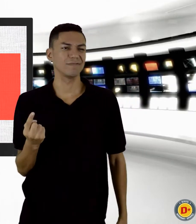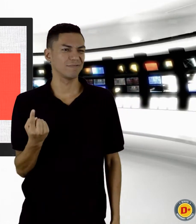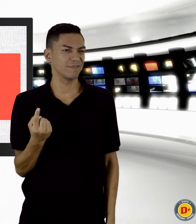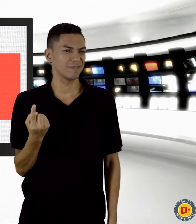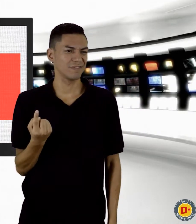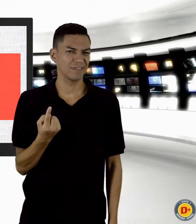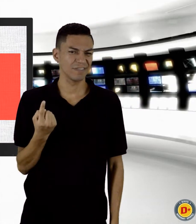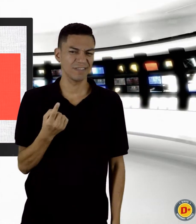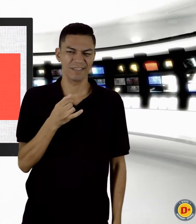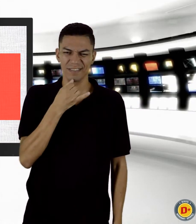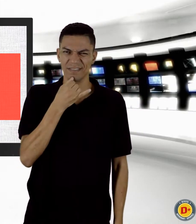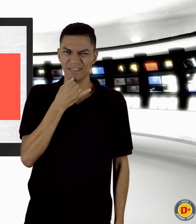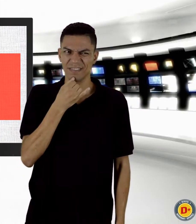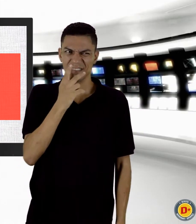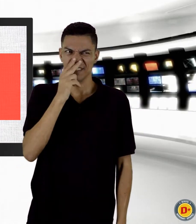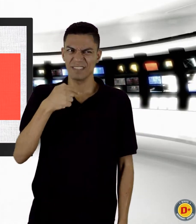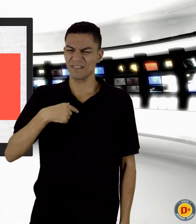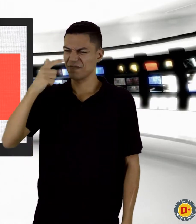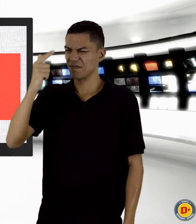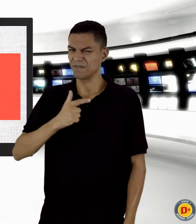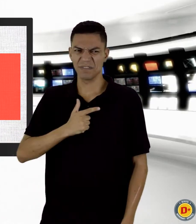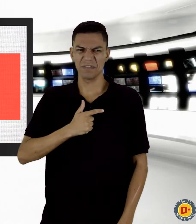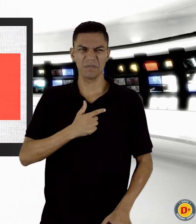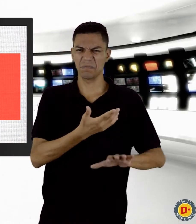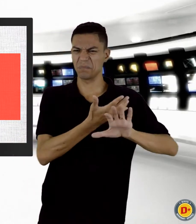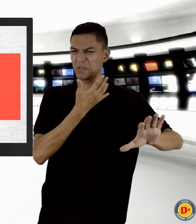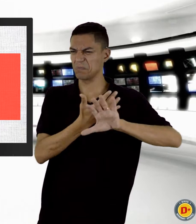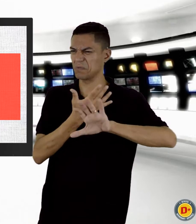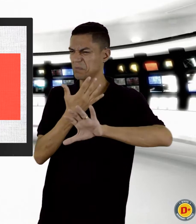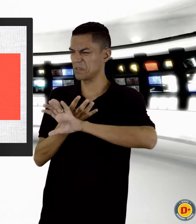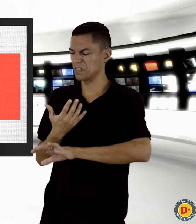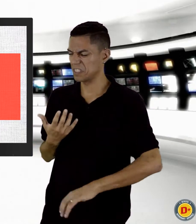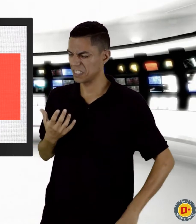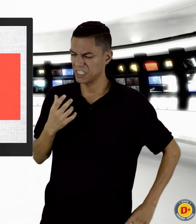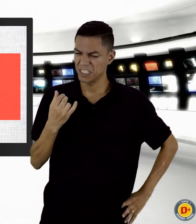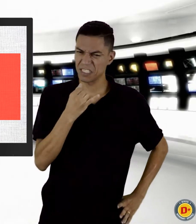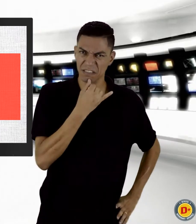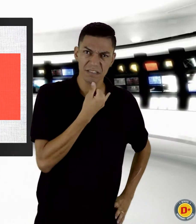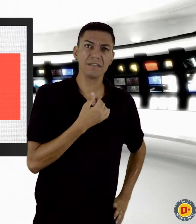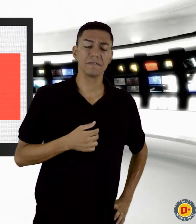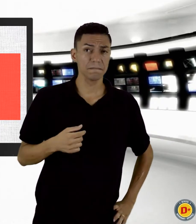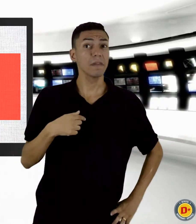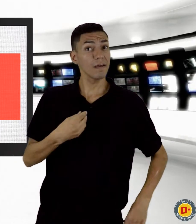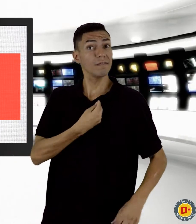Eu tinha os mesmos pensamentos e necessidades que meus amigos, mas nossas experiências não eram exatamente as